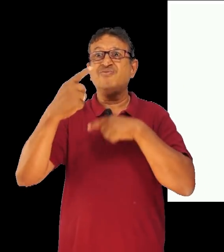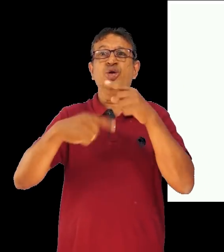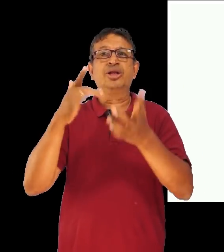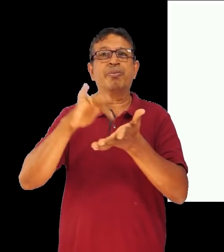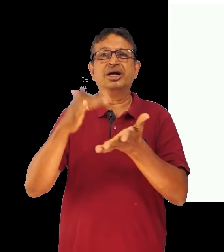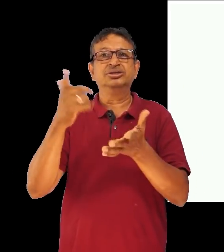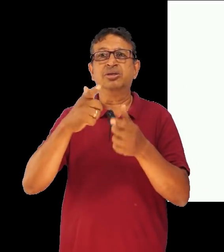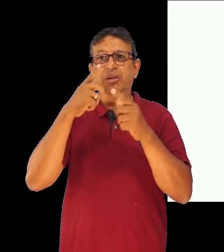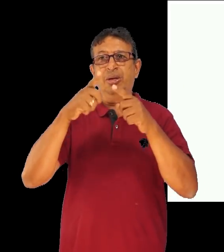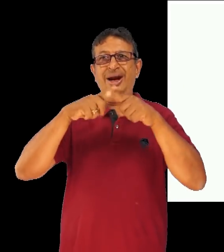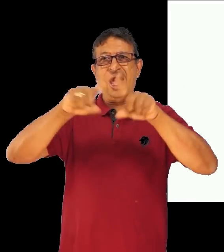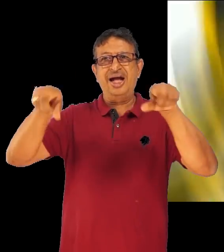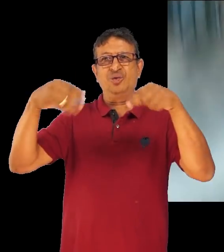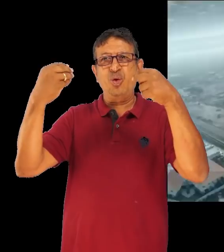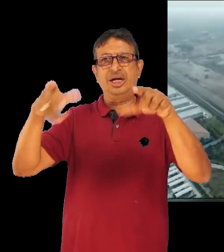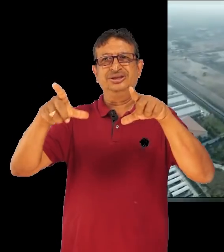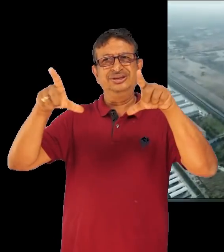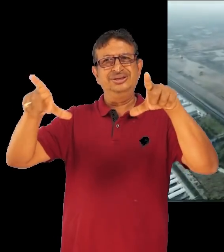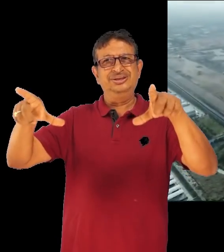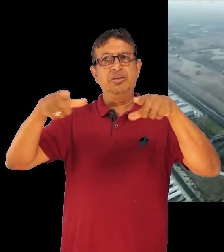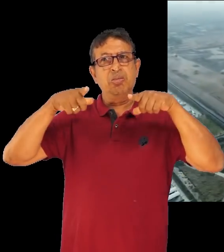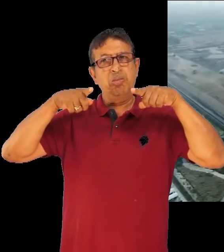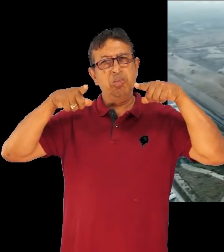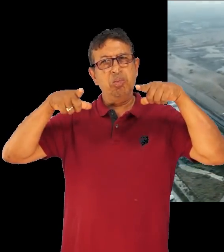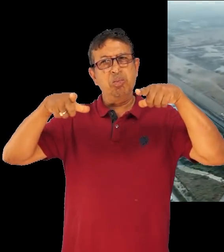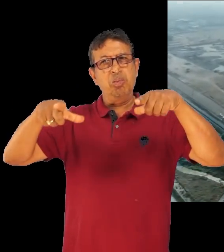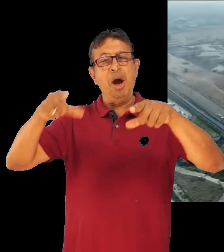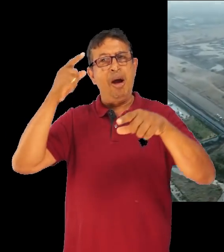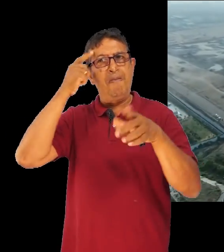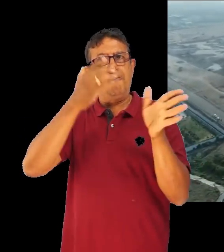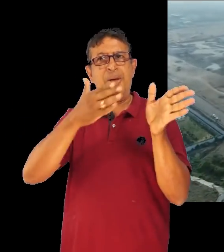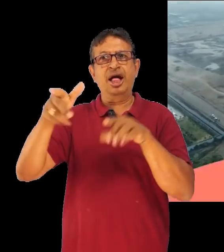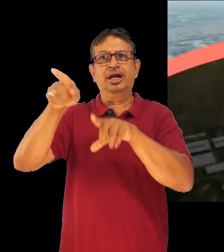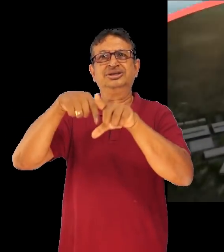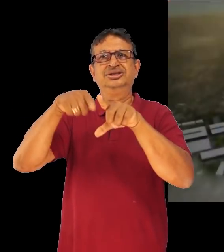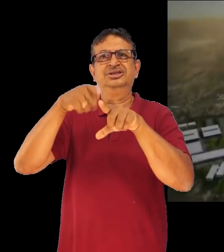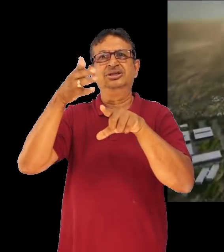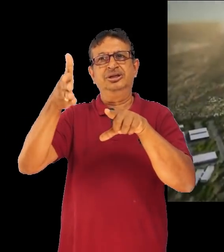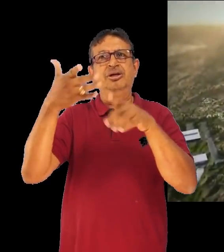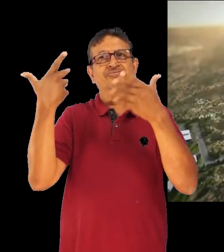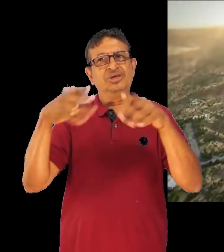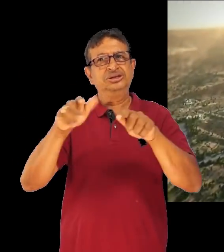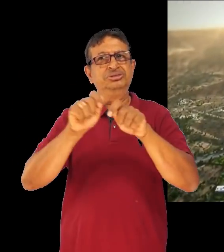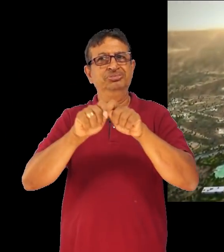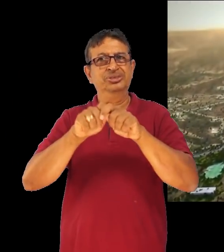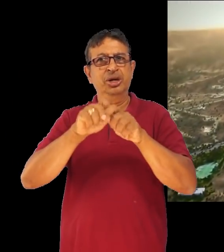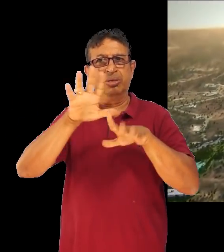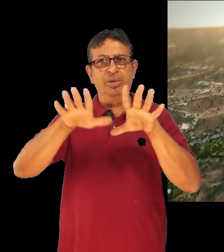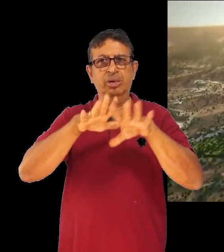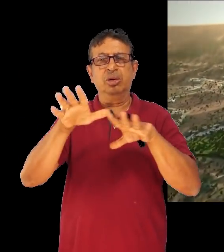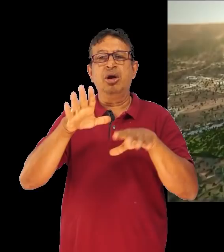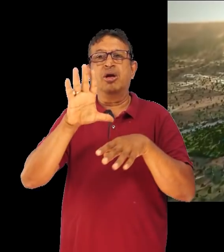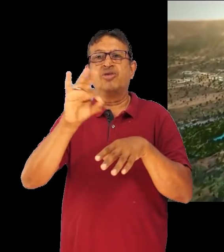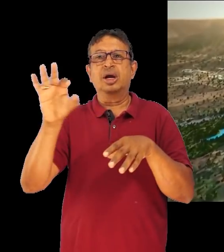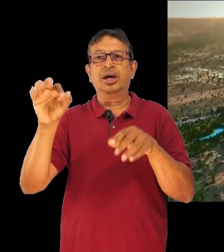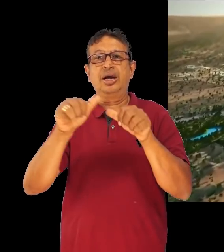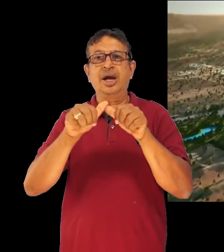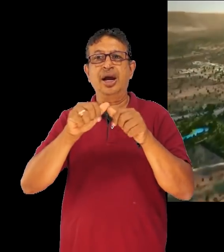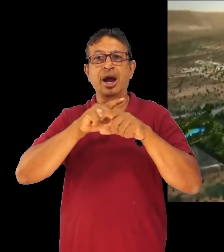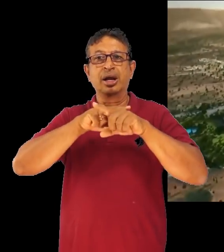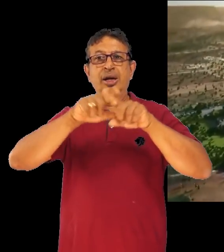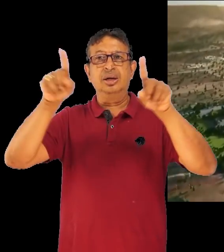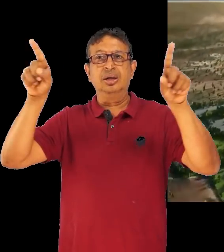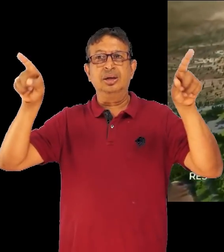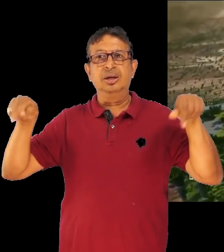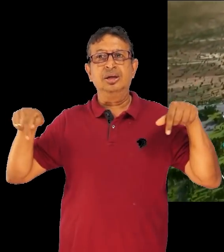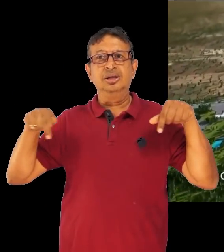को बनाया जाएगा तो उसका भी काम काफी जोरों शोरों से शुरू है। वैसे पिछले साल इन्होंने अनाउंसमेंट किया था कि वो एक पूरी अपनी ओन लाइन ऑफ